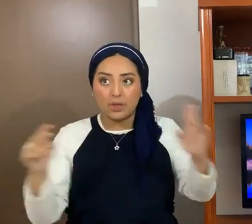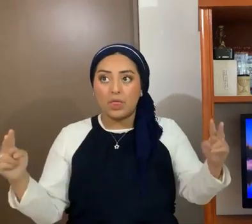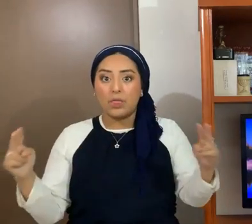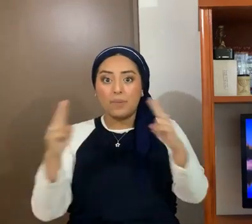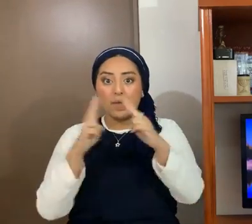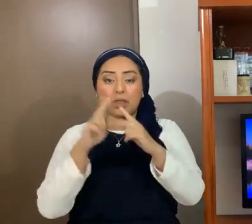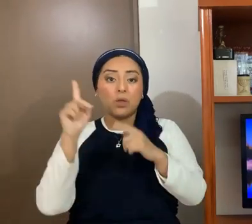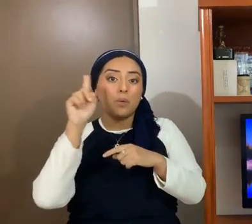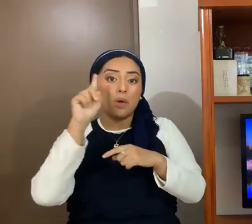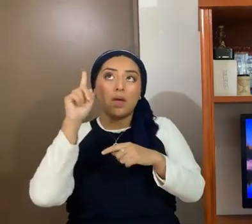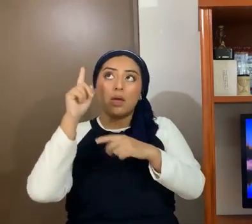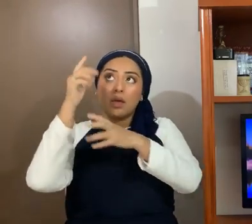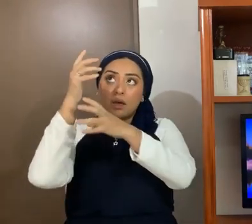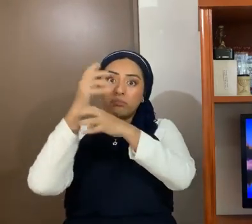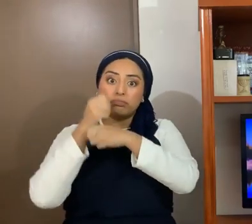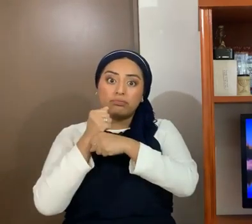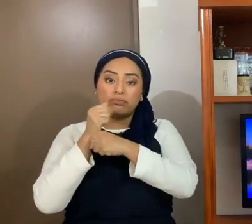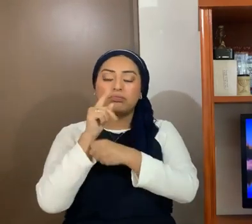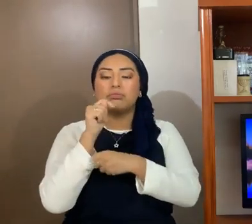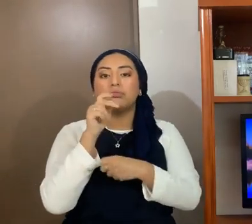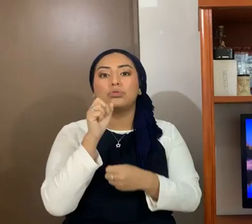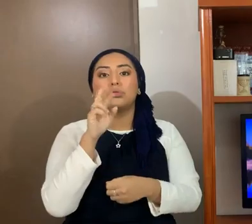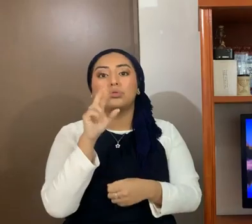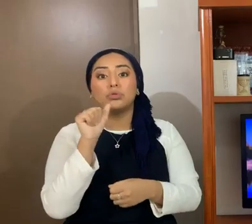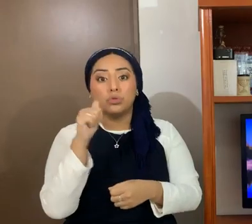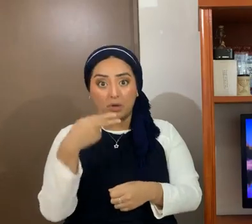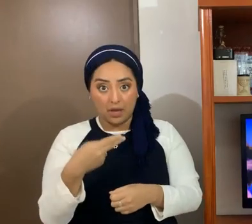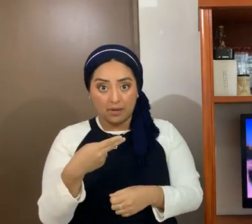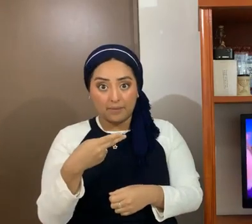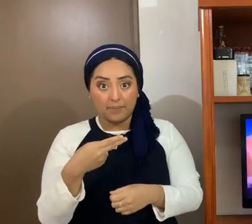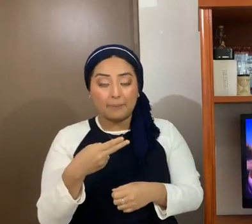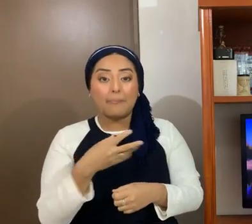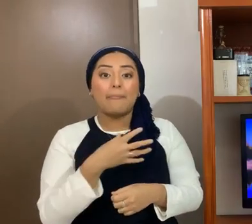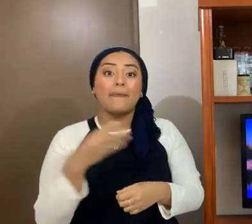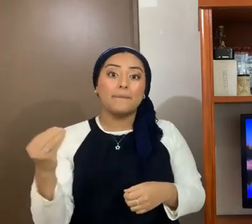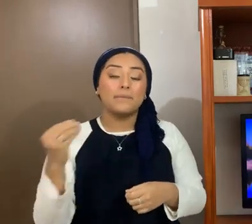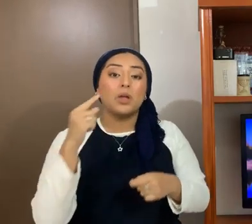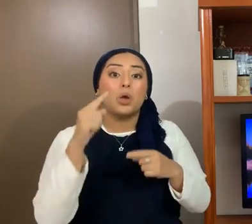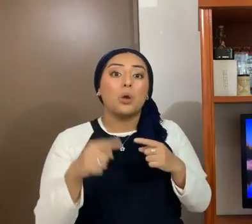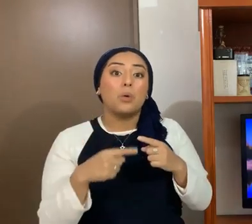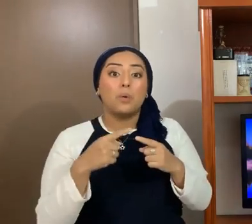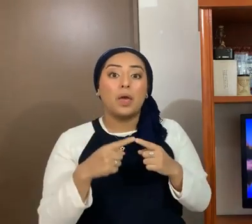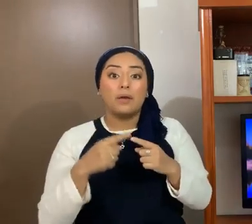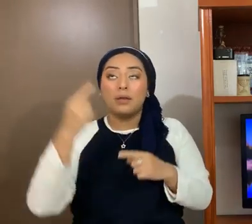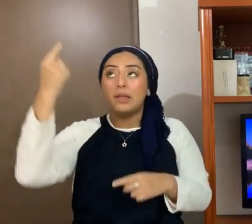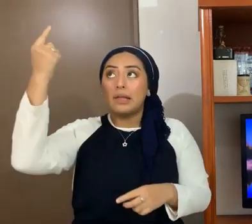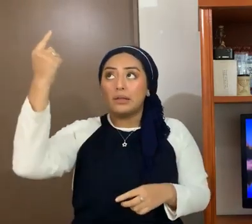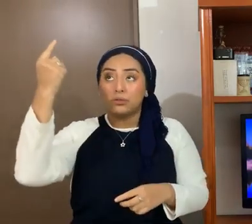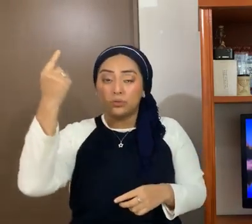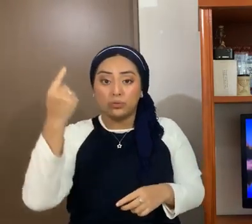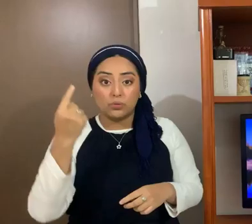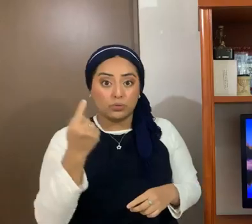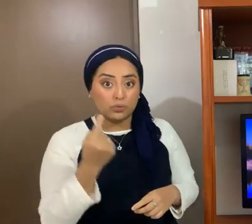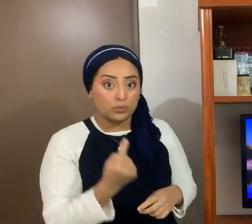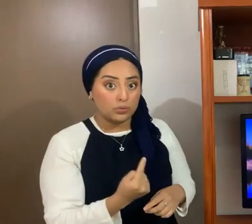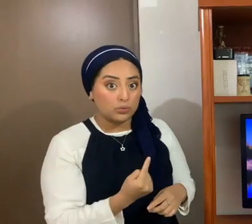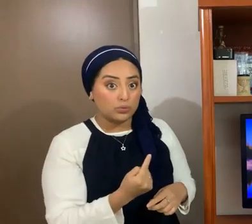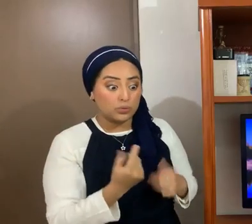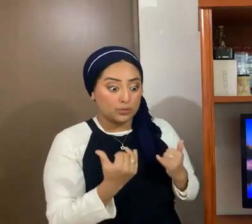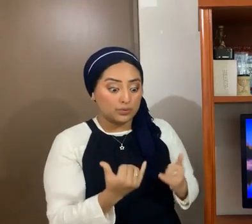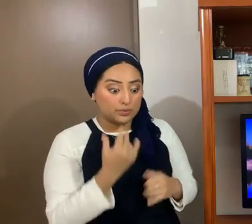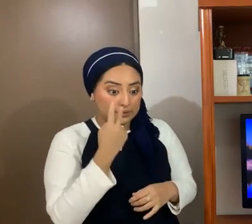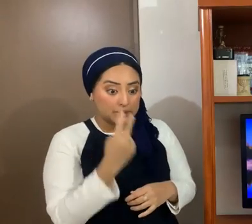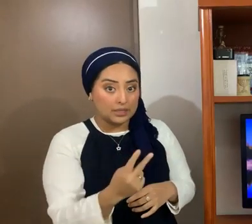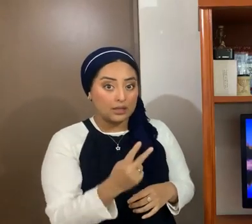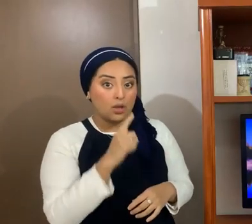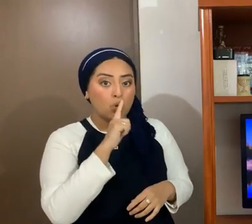donde estaba recibiendo la Torá de Yahweh. ¿Amén? Y entonces cuando él baja, lo que vamos a ver ahora